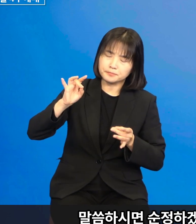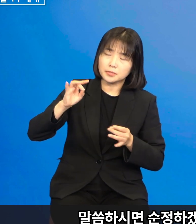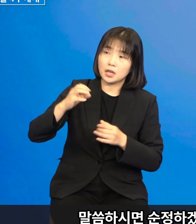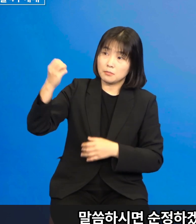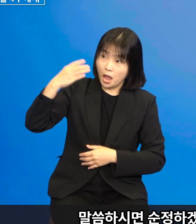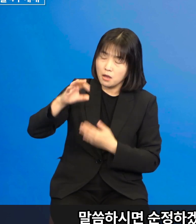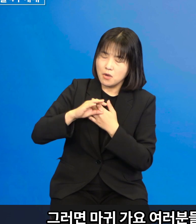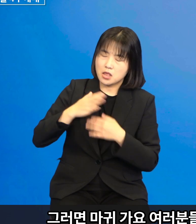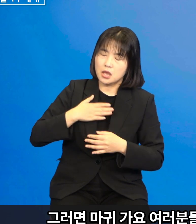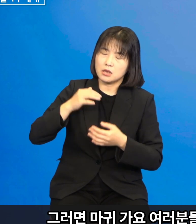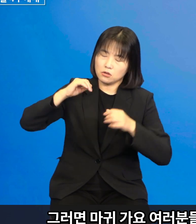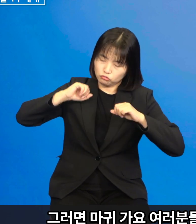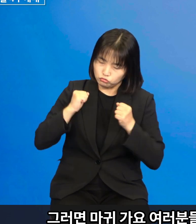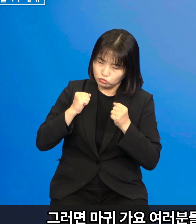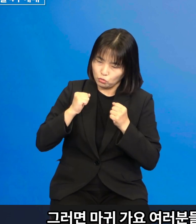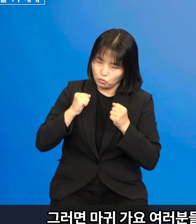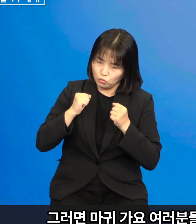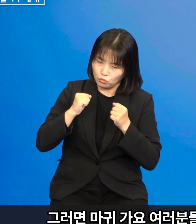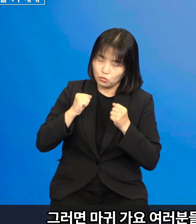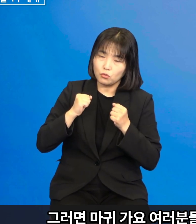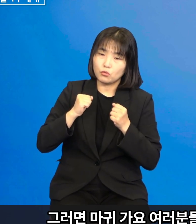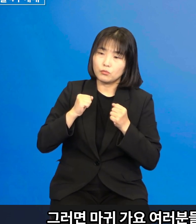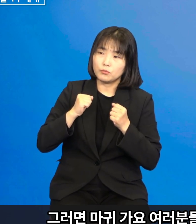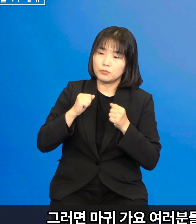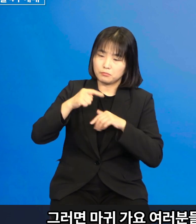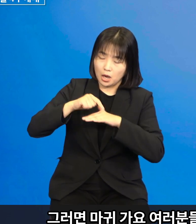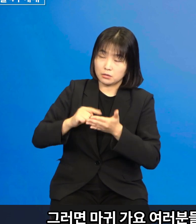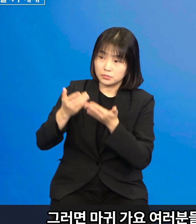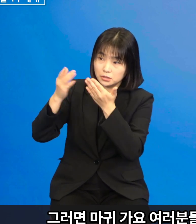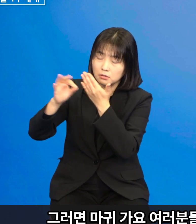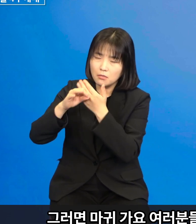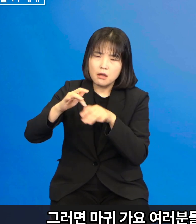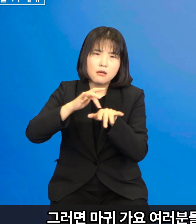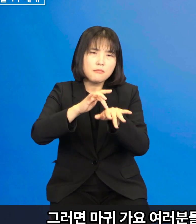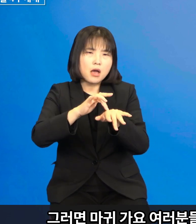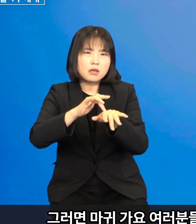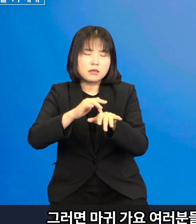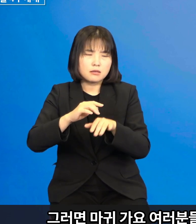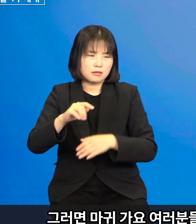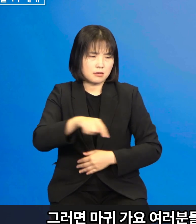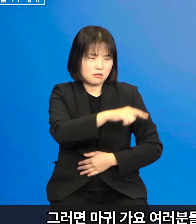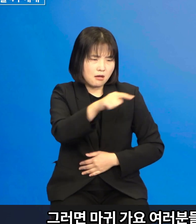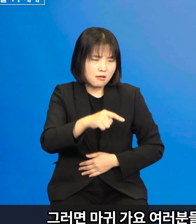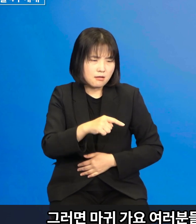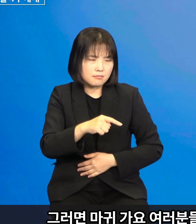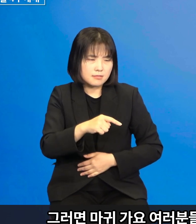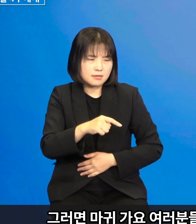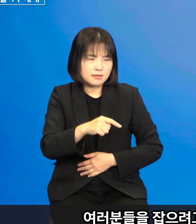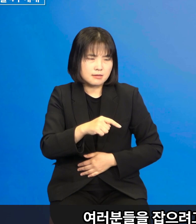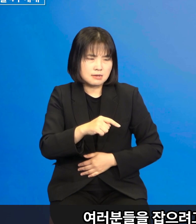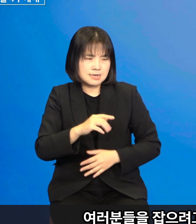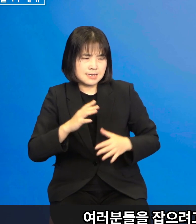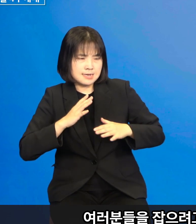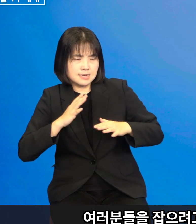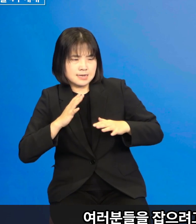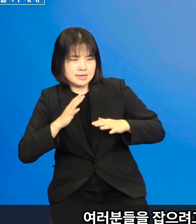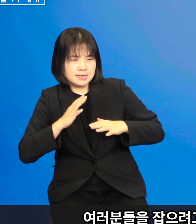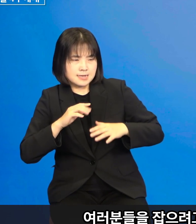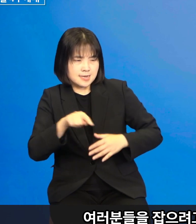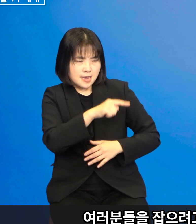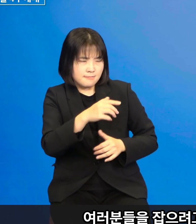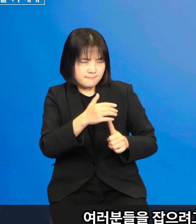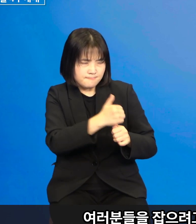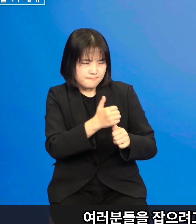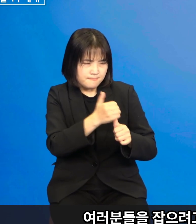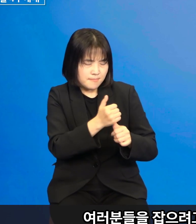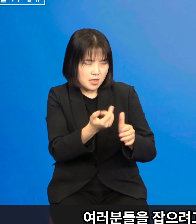이렇게 드리잖아요. 그러면 마귀가요, 여러분들을 가로막으라고 무서워가지고 여러분들을 잡으려고